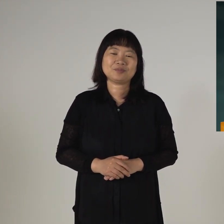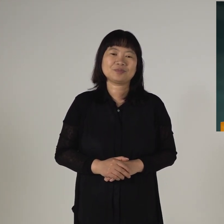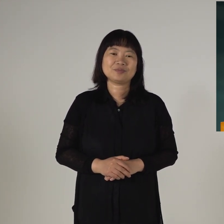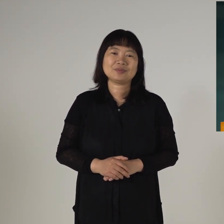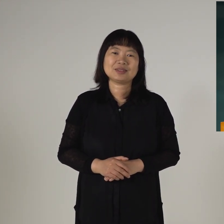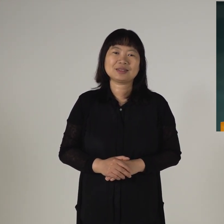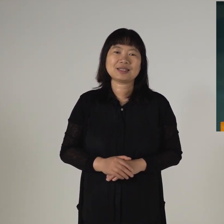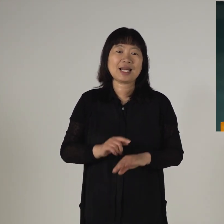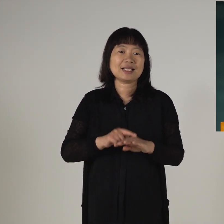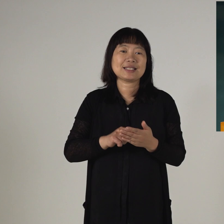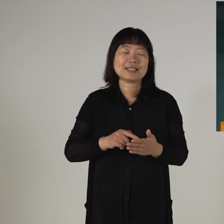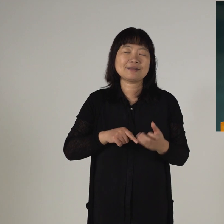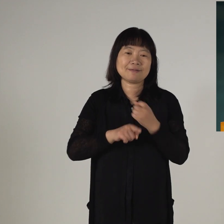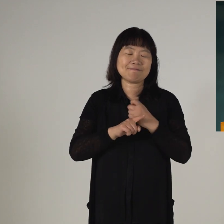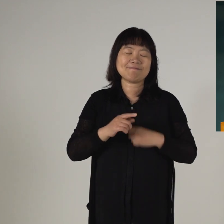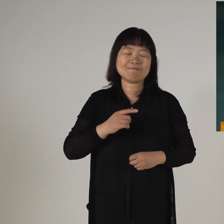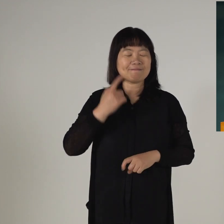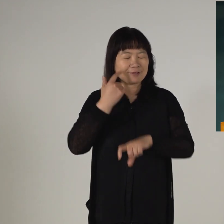어느 심리학자가